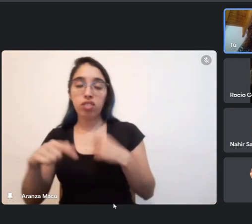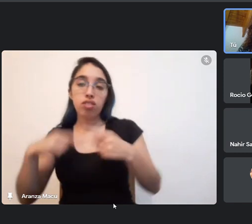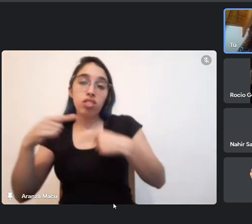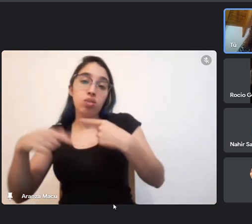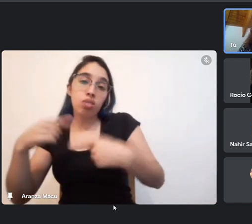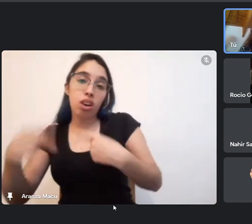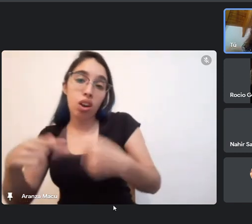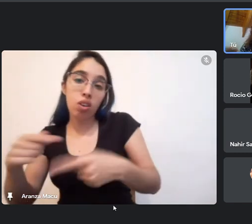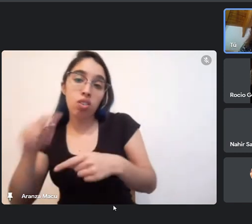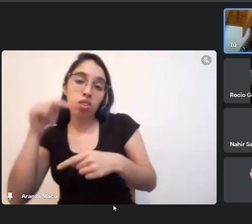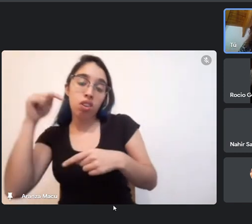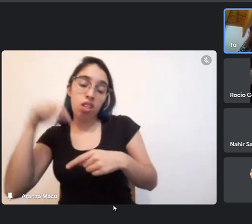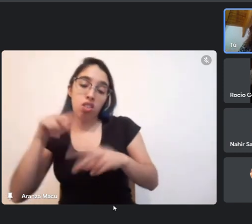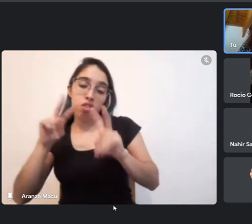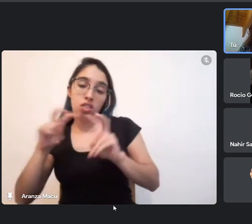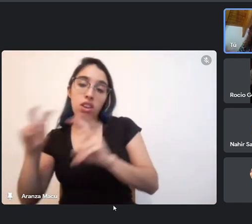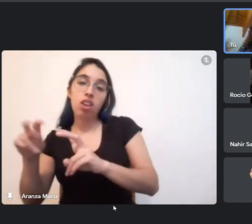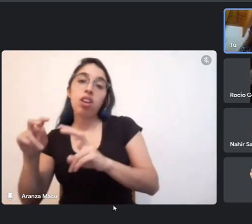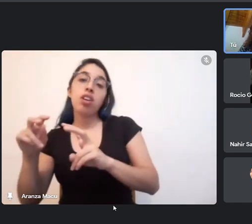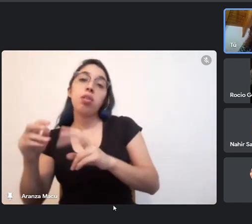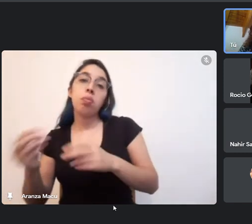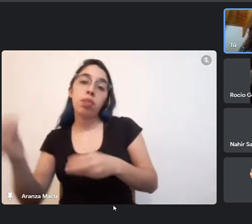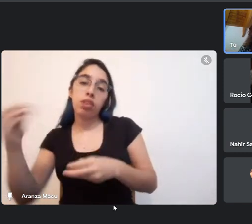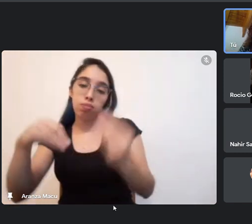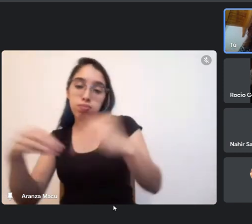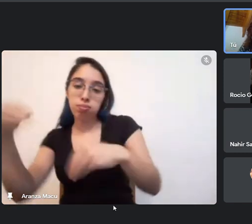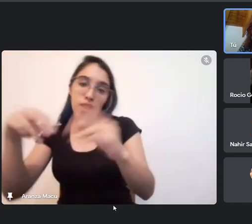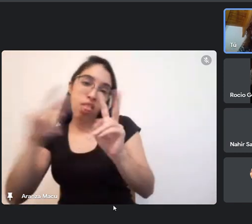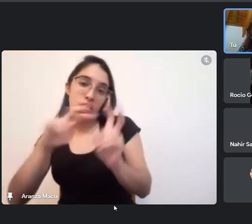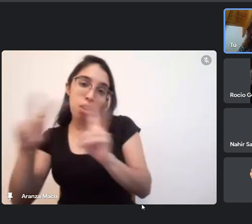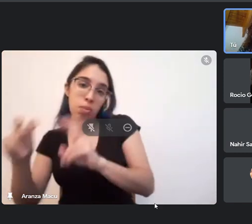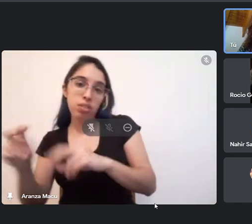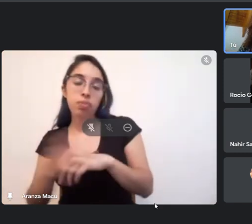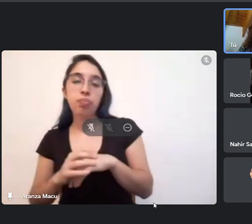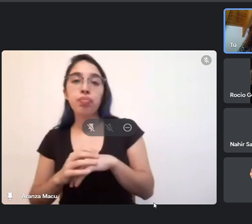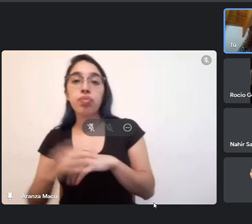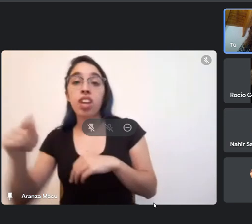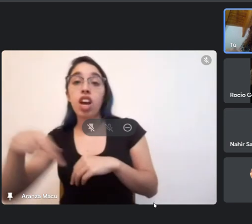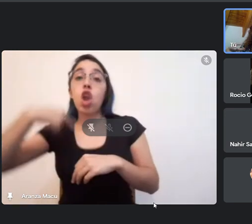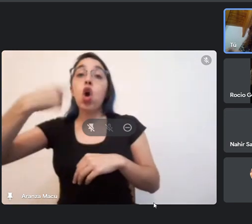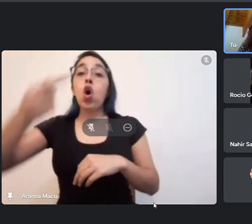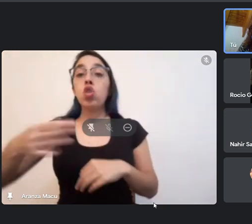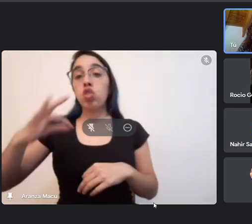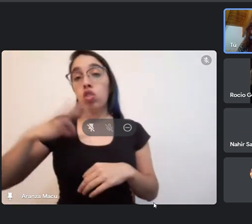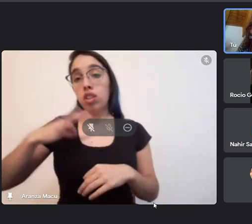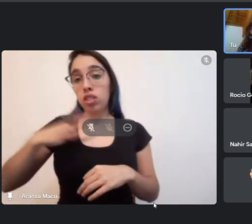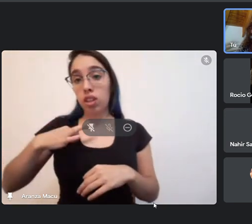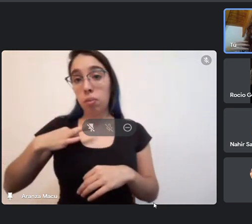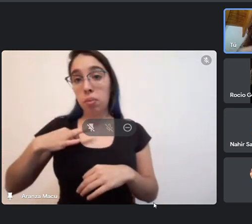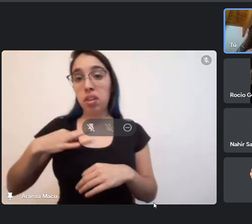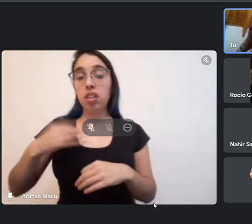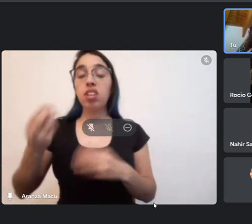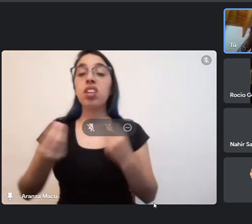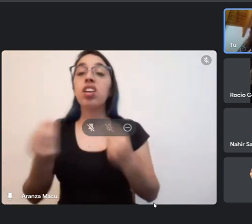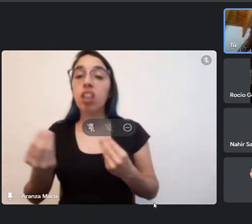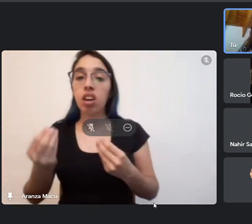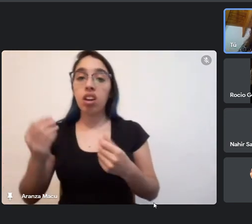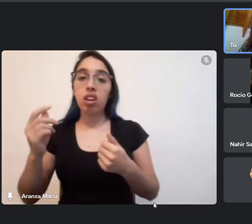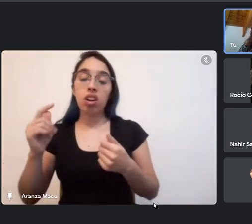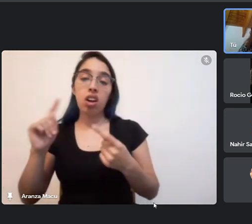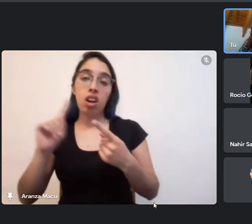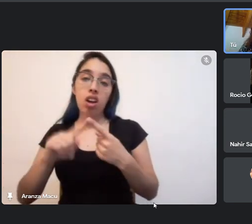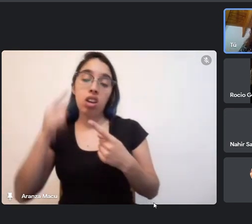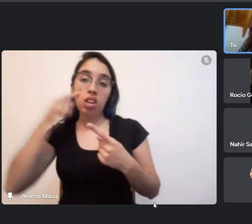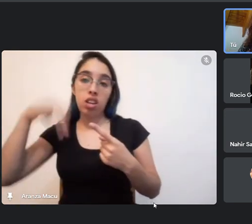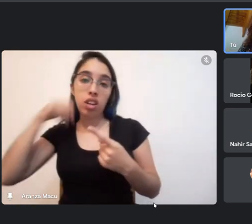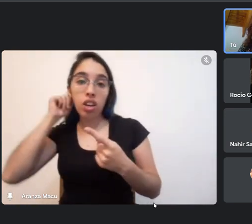ahora, más lo que vamos incorporando. El próximo examen va a estar la frase verbal e ING como tema, ¿sí?